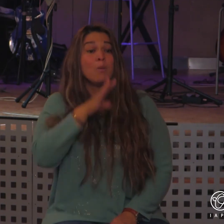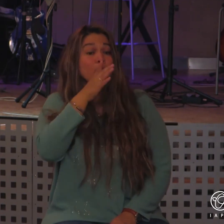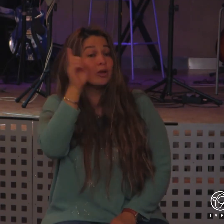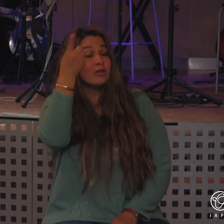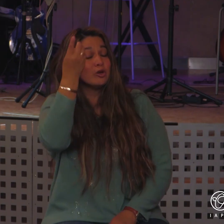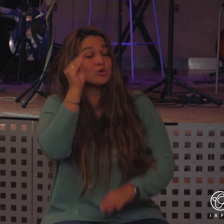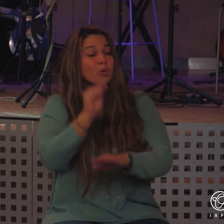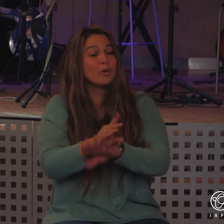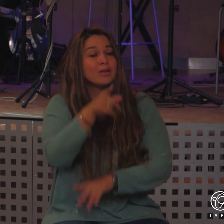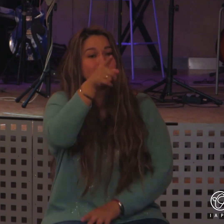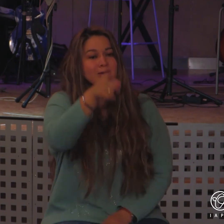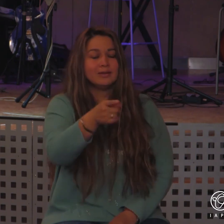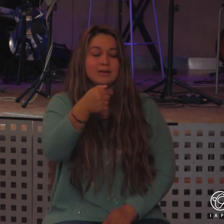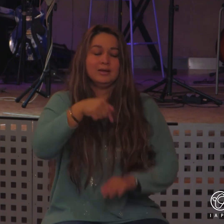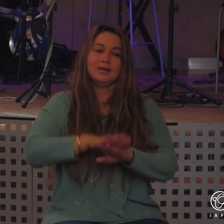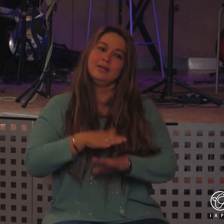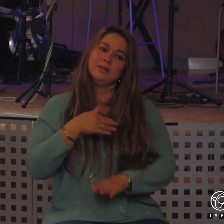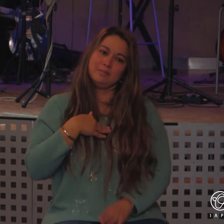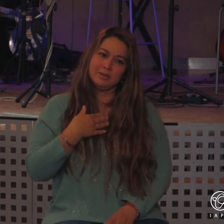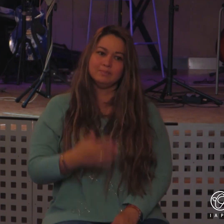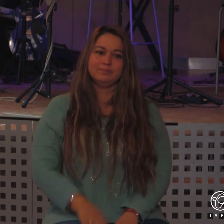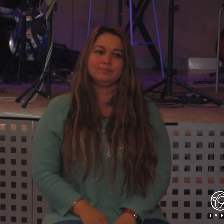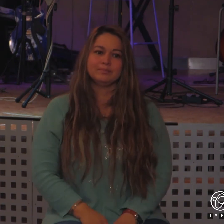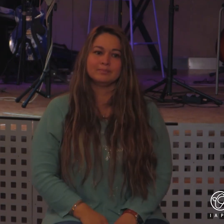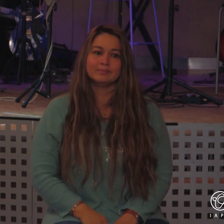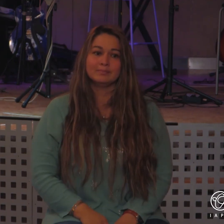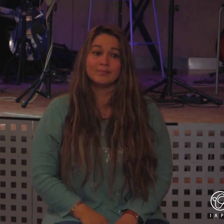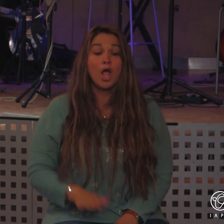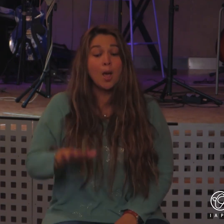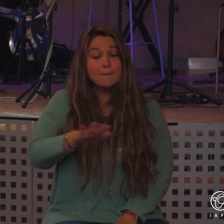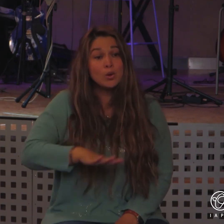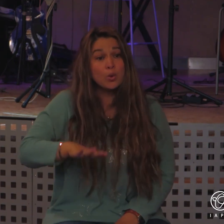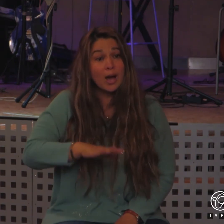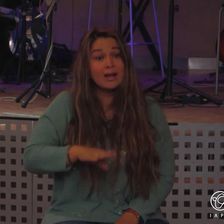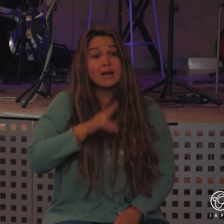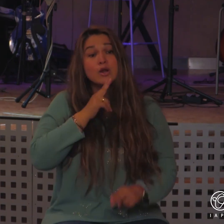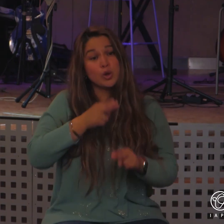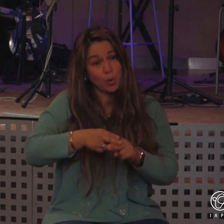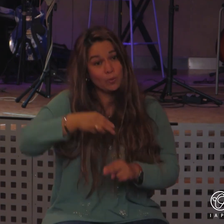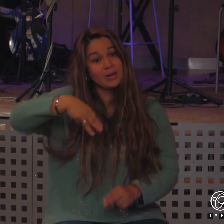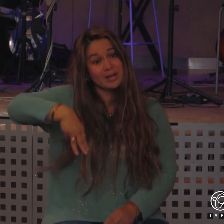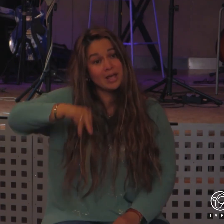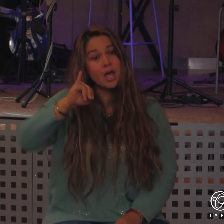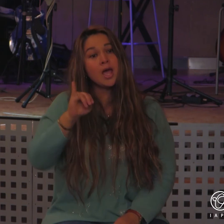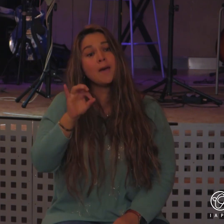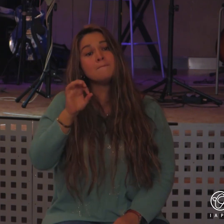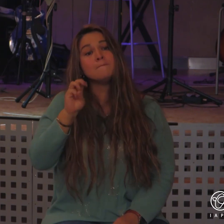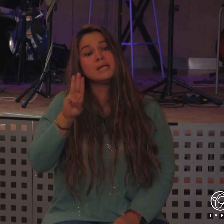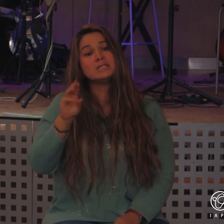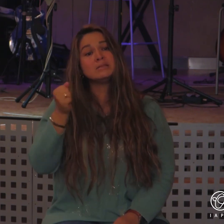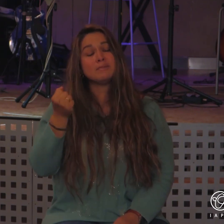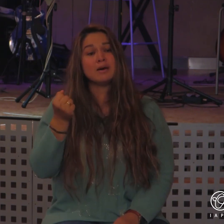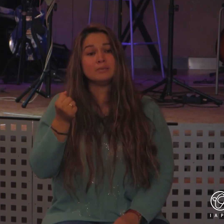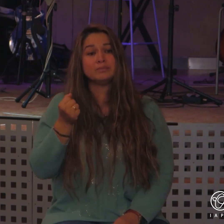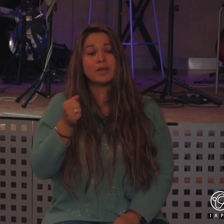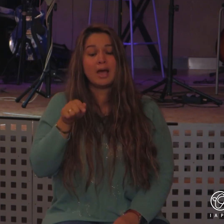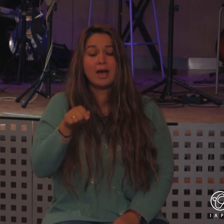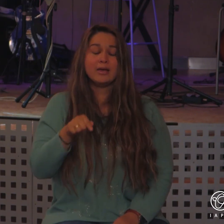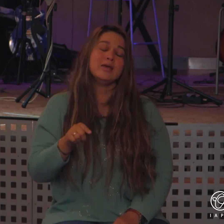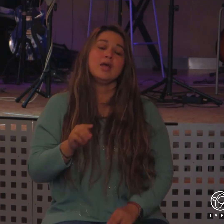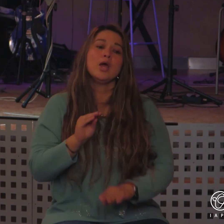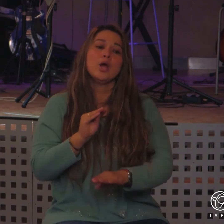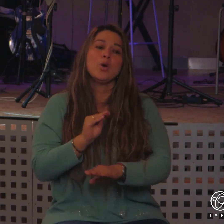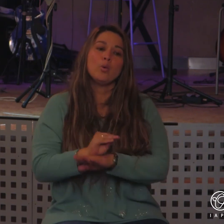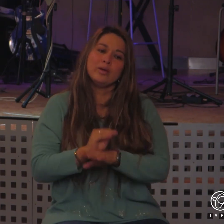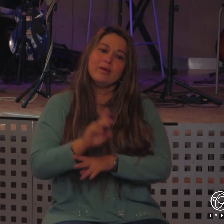Mizpa. Mizpa es un lugar de la presencia de Dios. Lo dice verso 1 de este capítulo 7 de